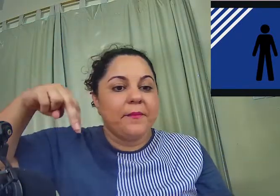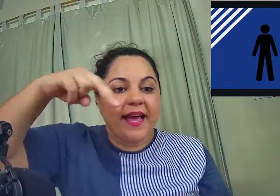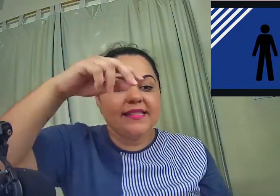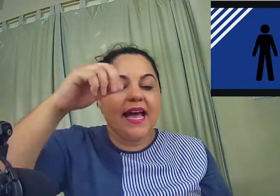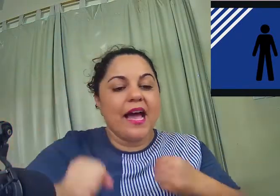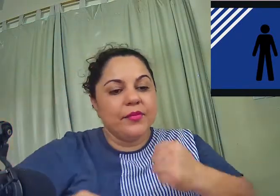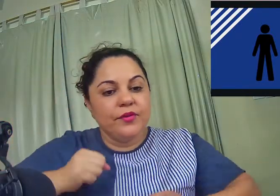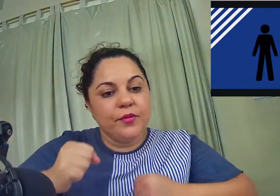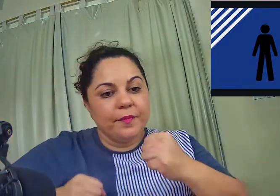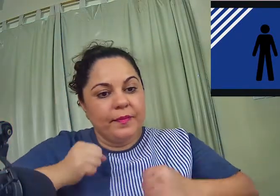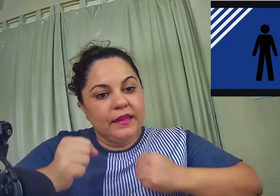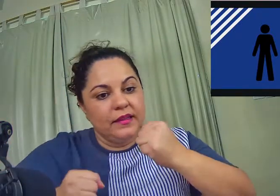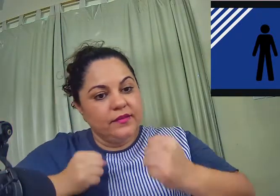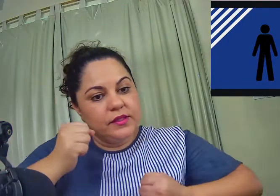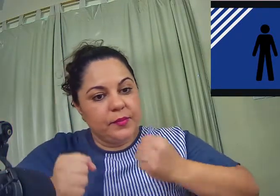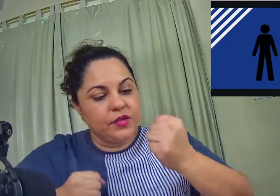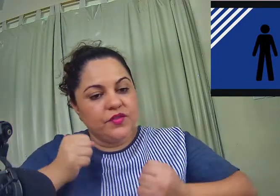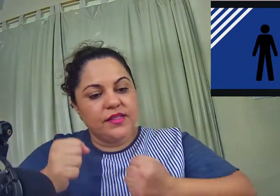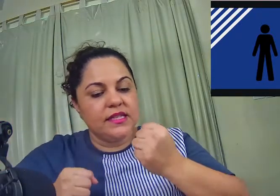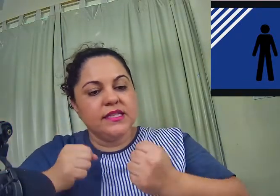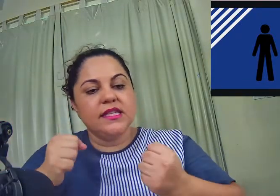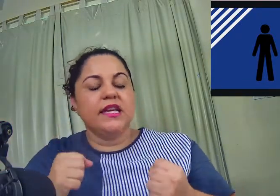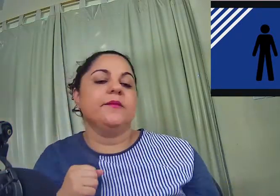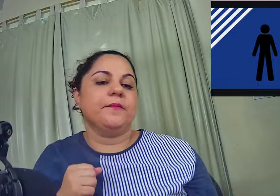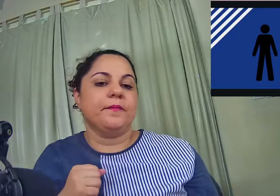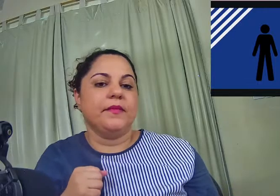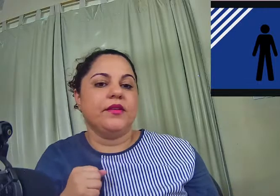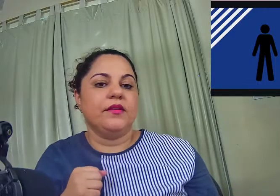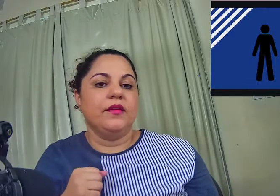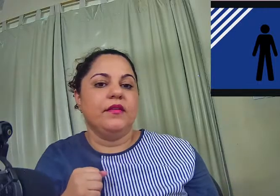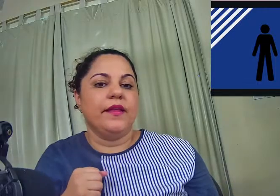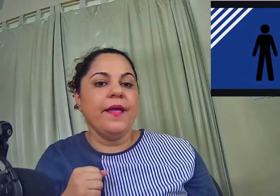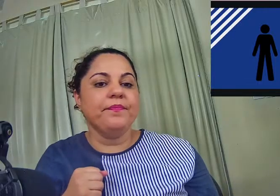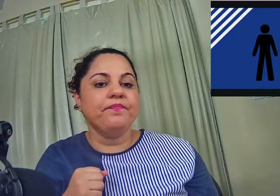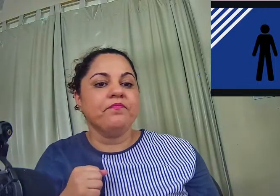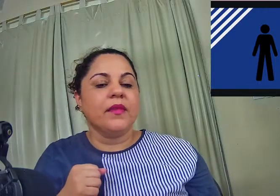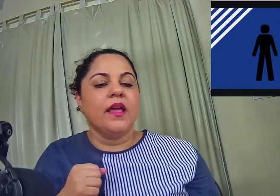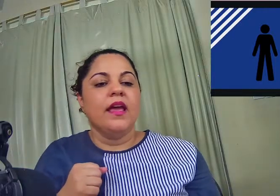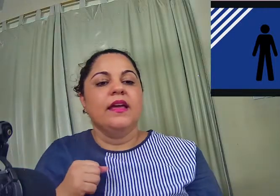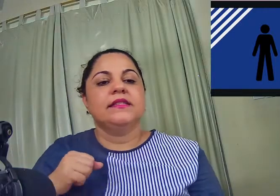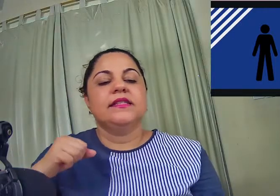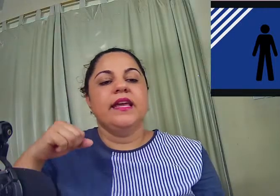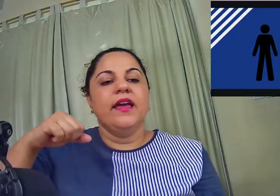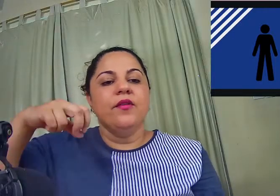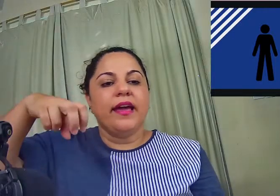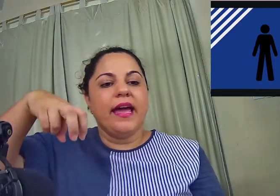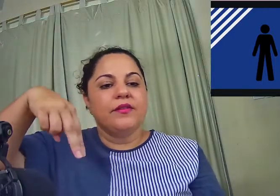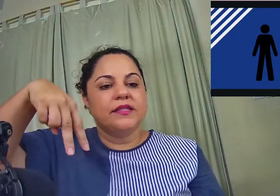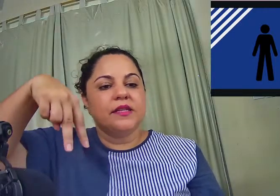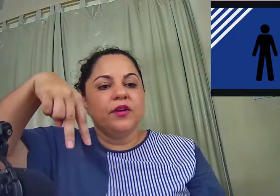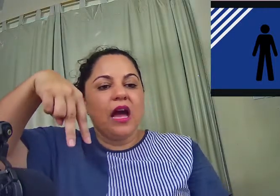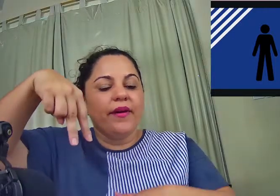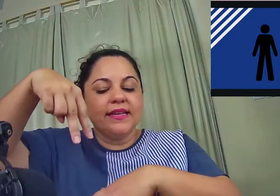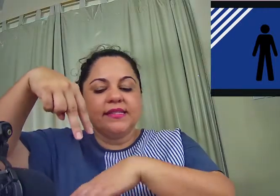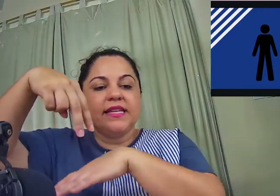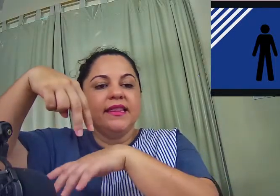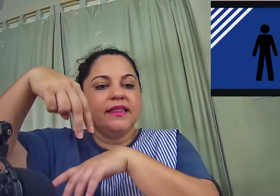mais rápido, você pode fazer assim, né? Se eu quero simular alguém